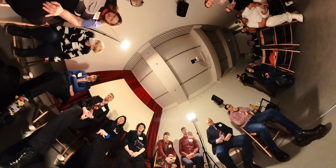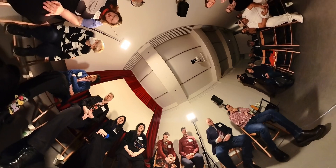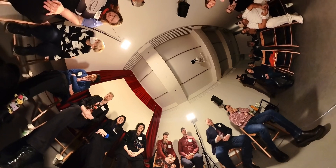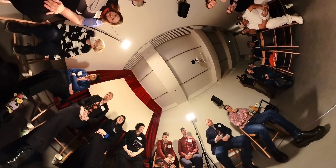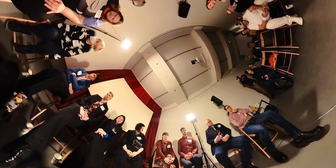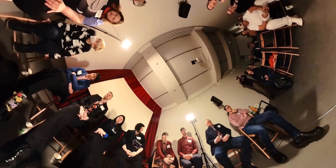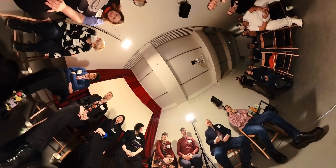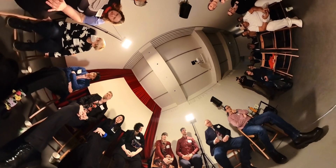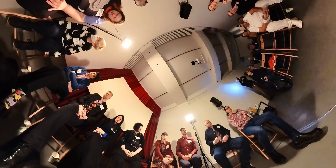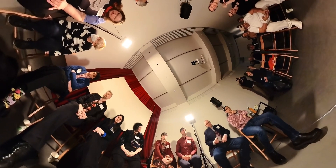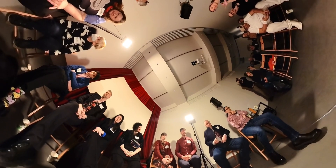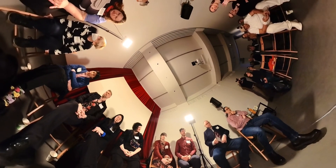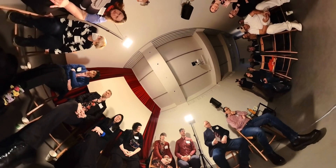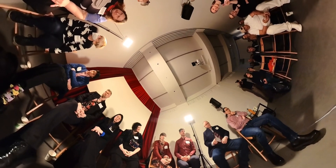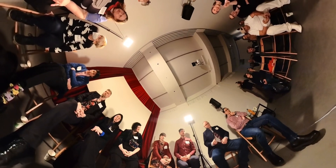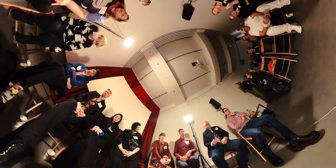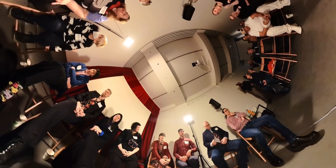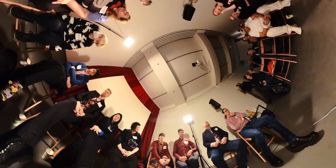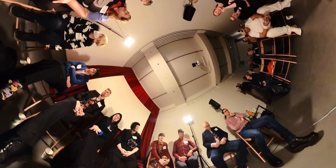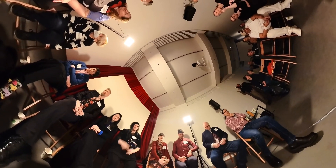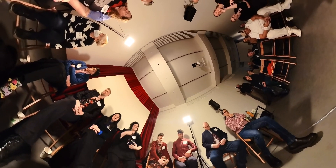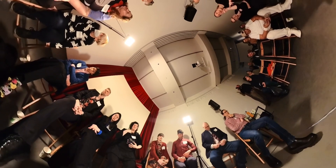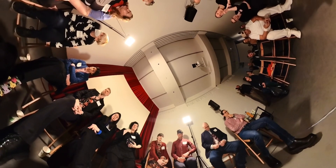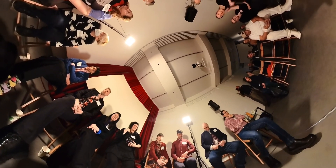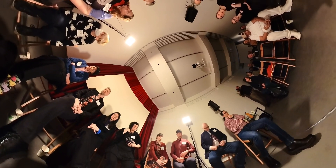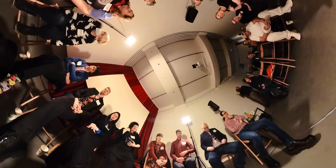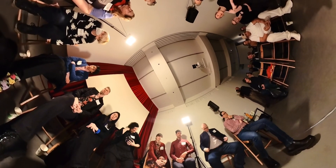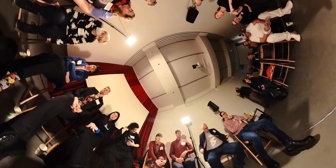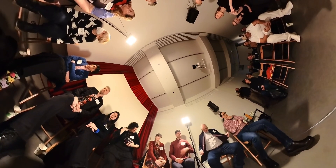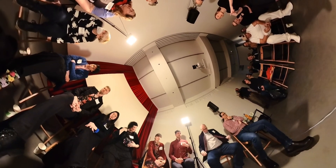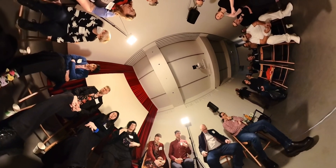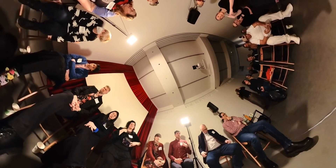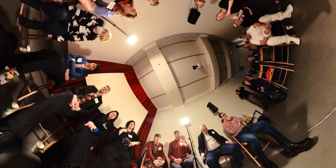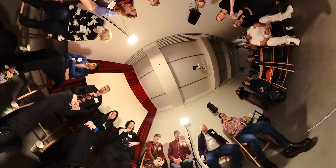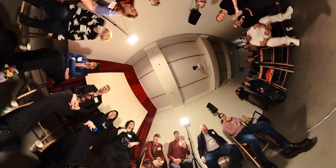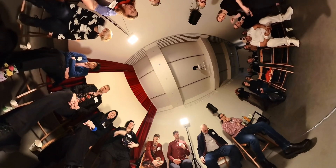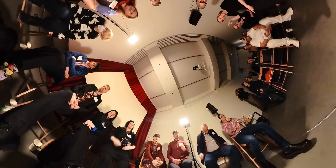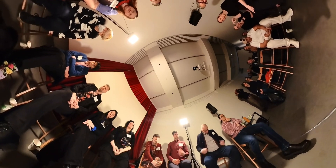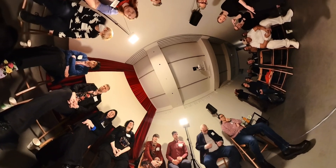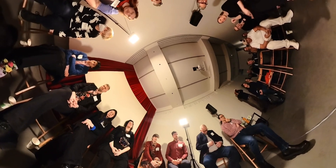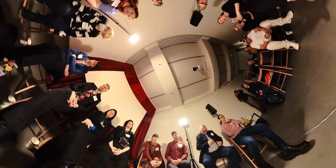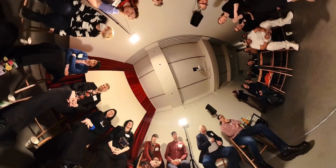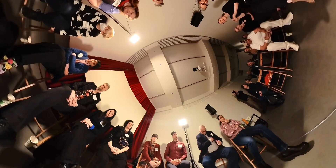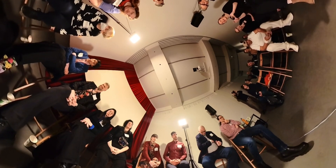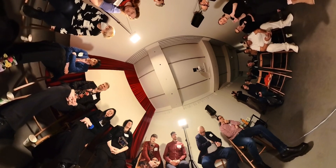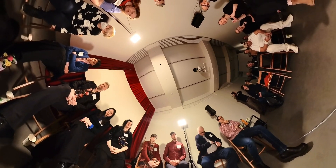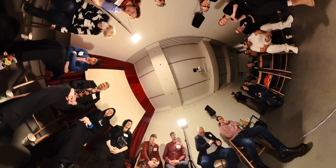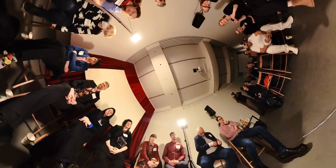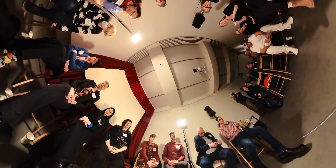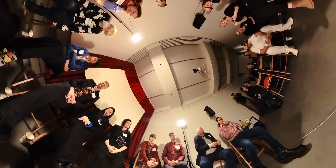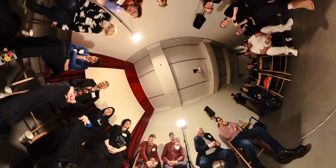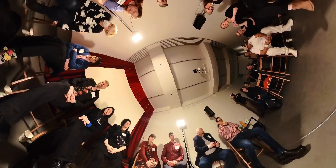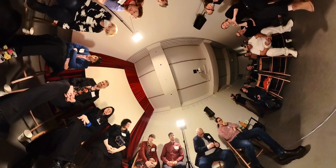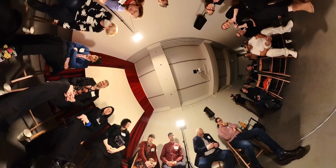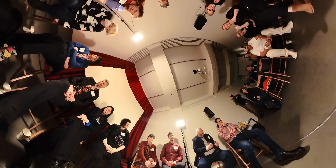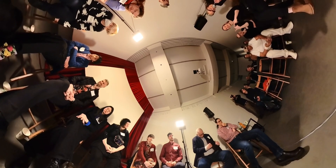aktivistka v oblasti lidských práv a zároveň to politoložka Edita Stejskalová. A tady vlastně